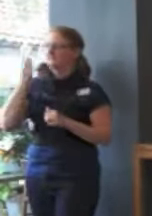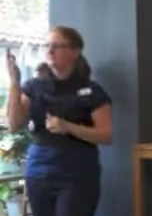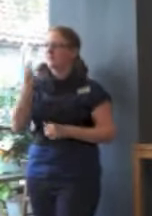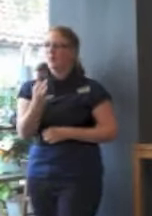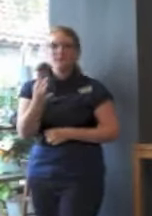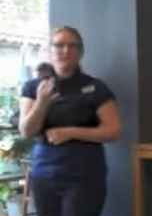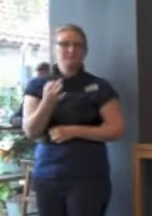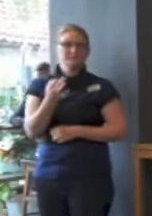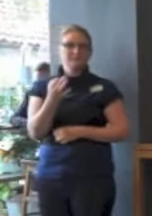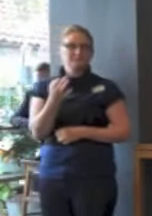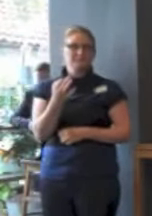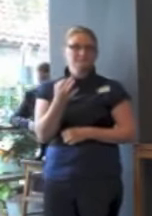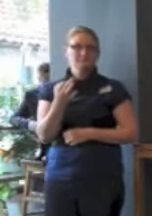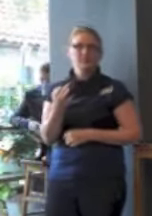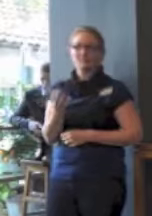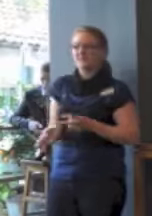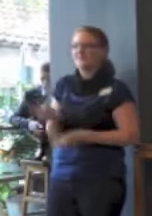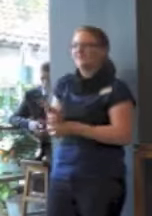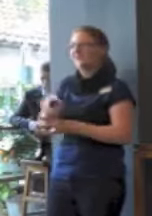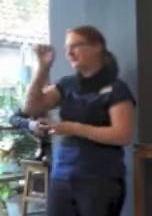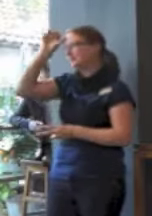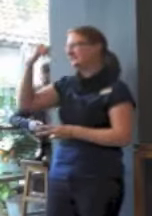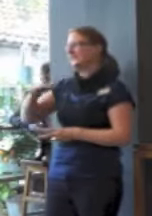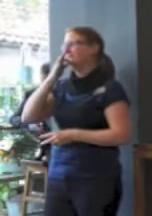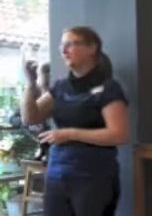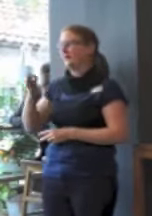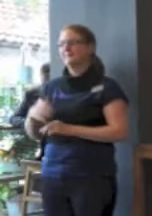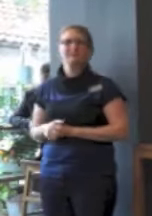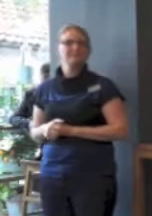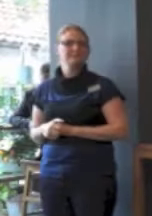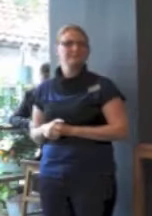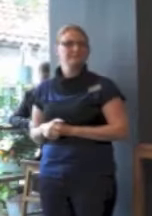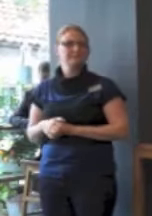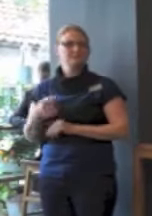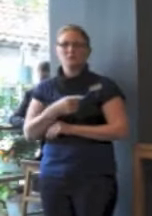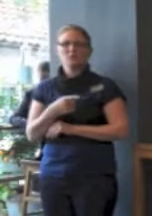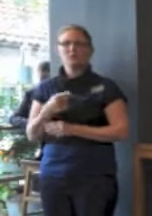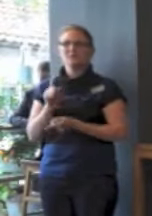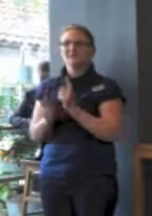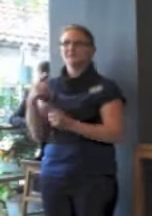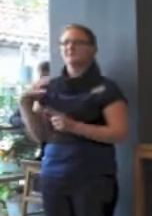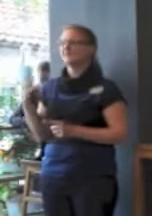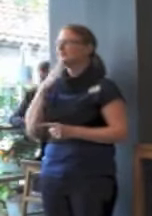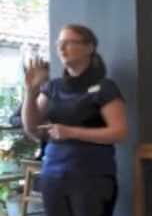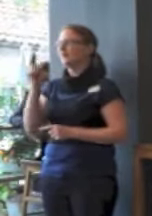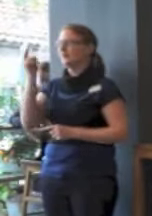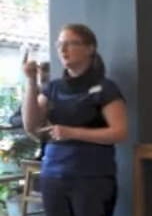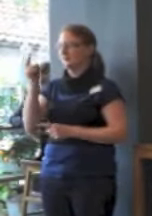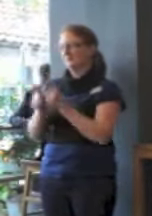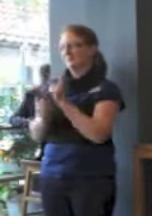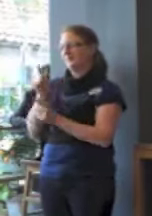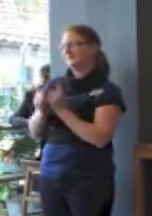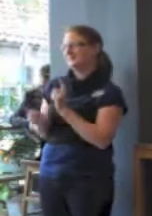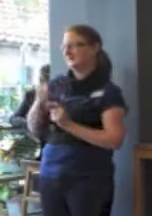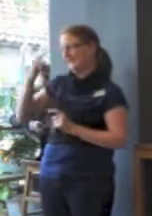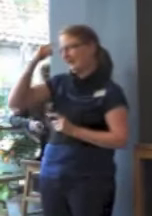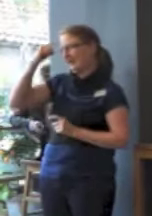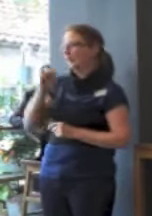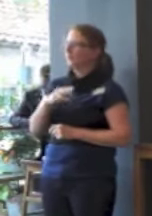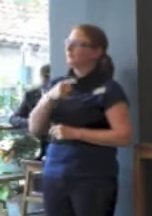fråga, en mer komplicerad fråga. Du vill inte svara på den nu, du kan få tänka vad du behöver. Om du skulle